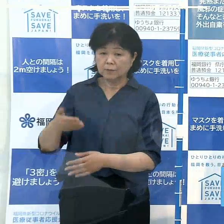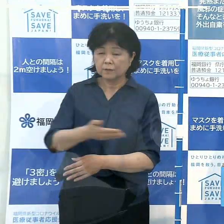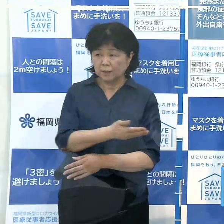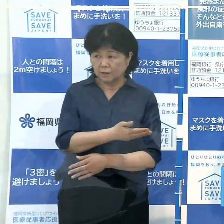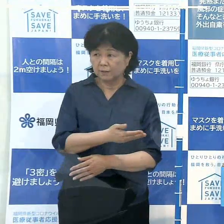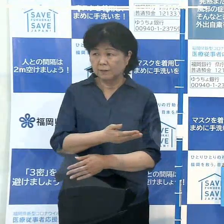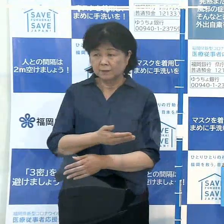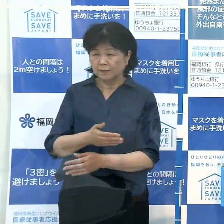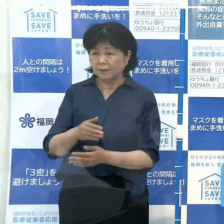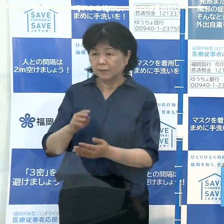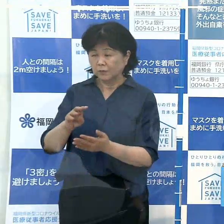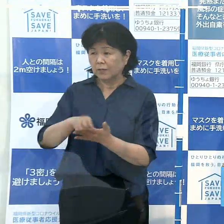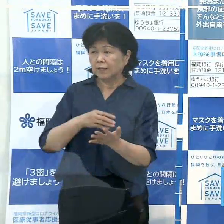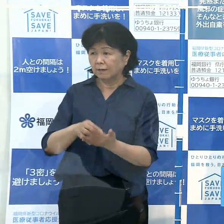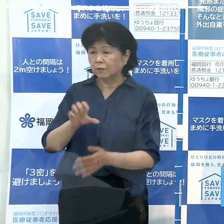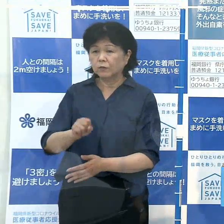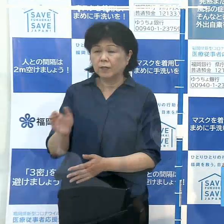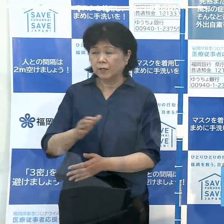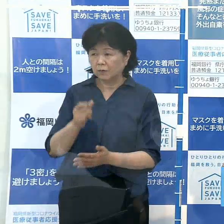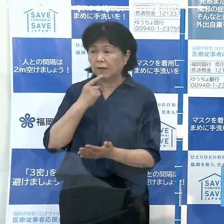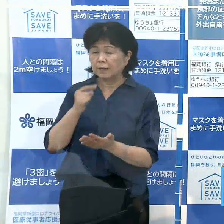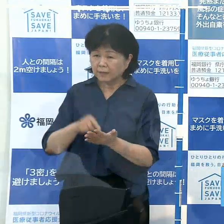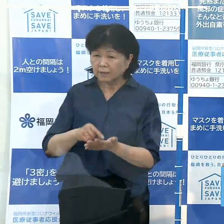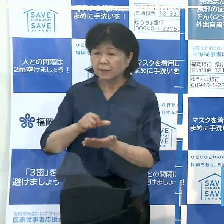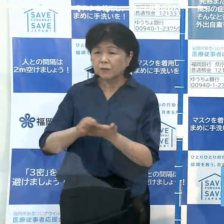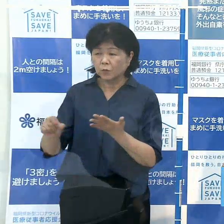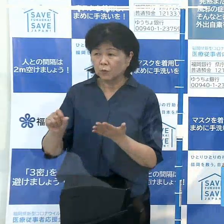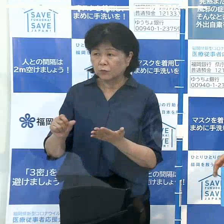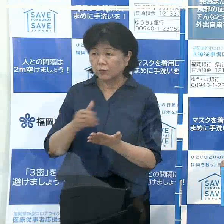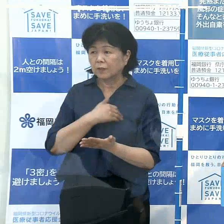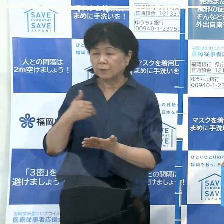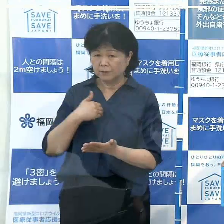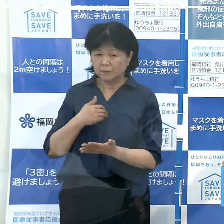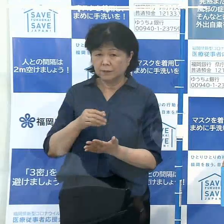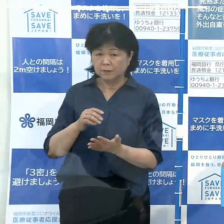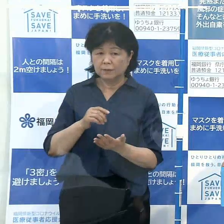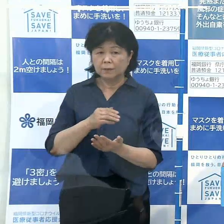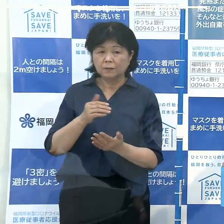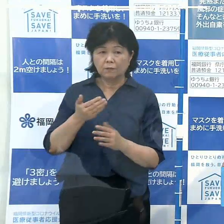録できますから、皆さんよろしくお願いします。 知事も入れられる、 はいはい、